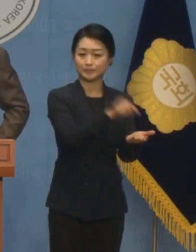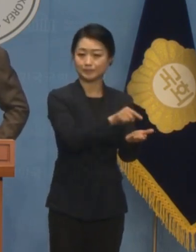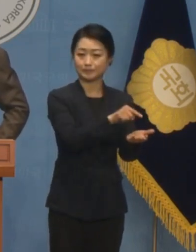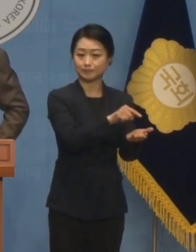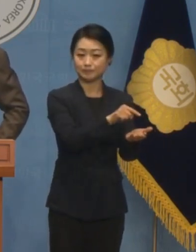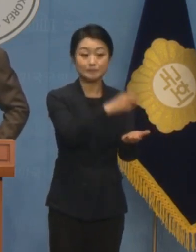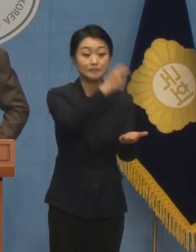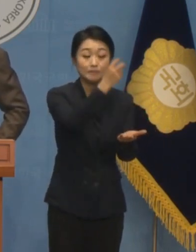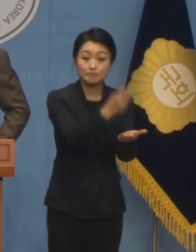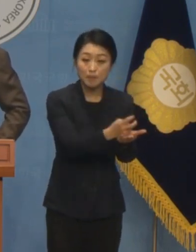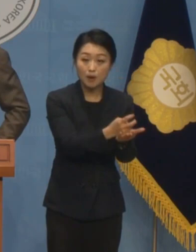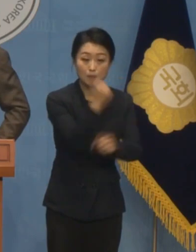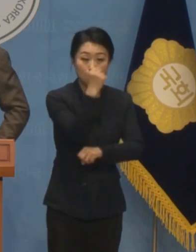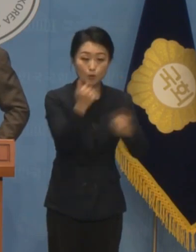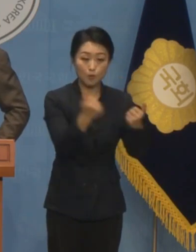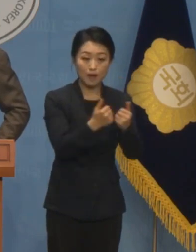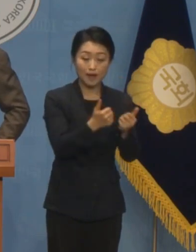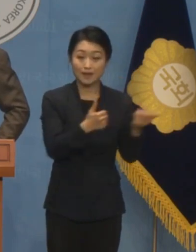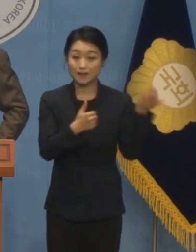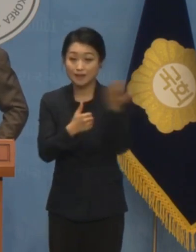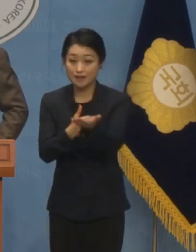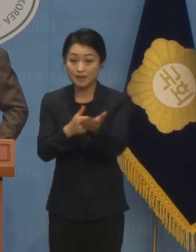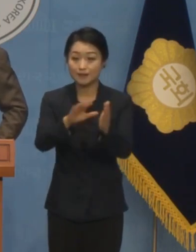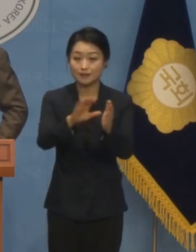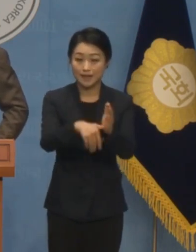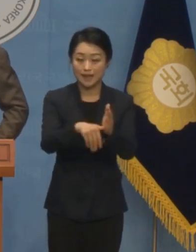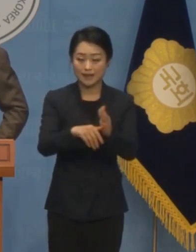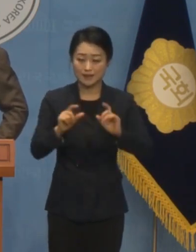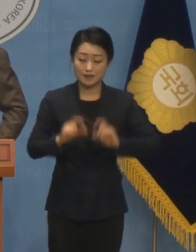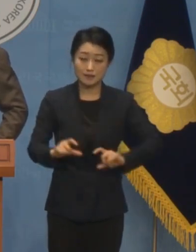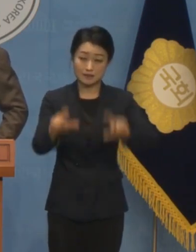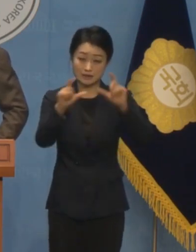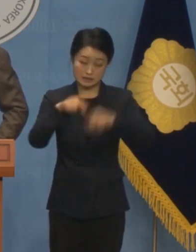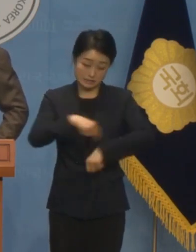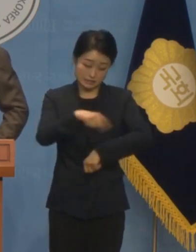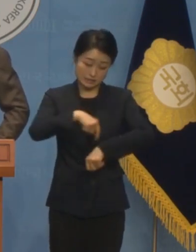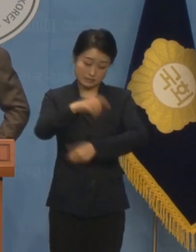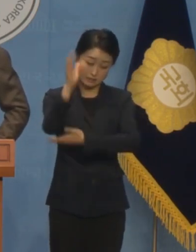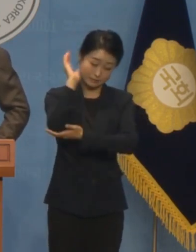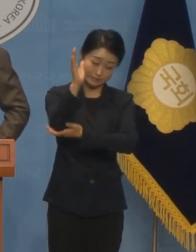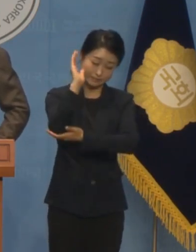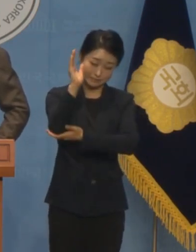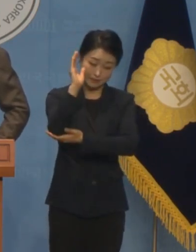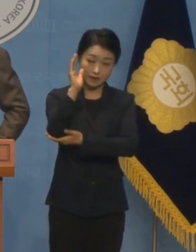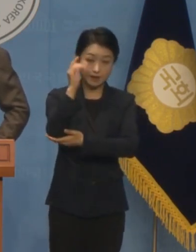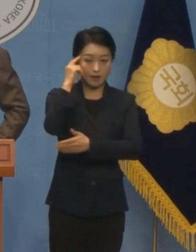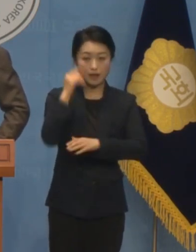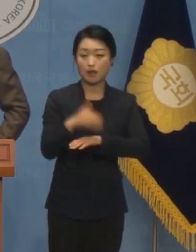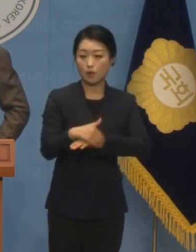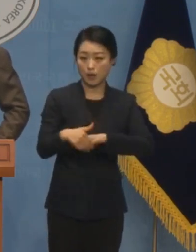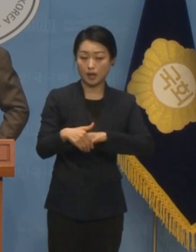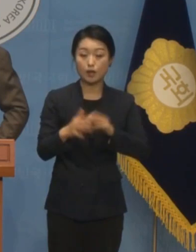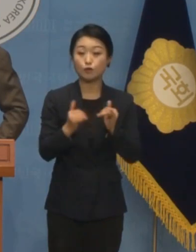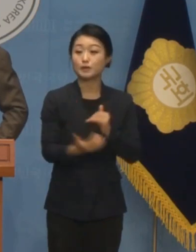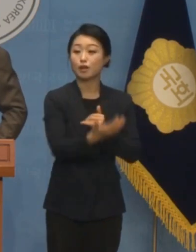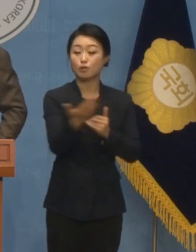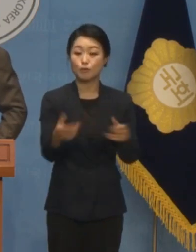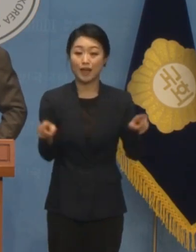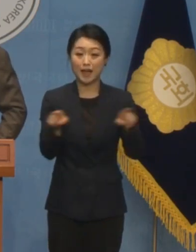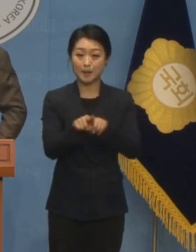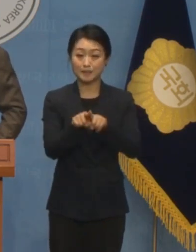저희는 이 법안이 본회의에 상정될 경우에 필리버스터를 비롯한 모든 수단을 강구해 국민과